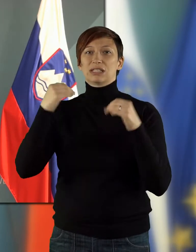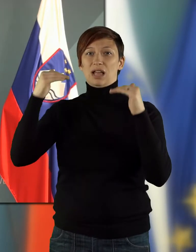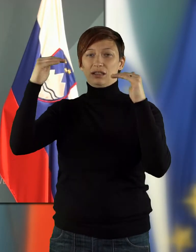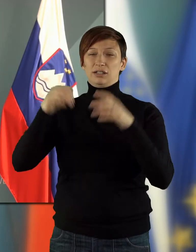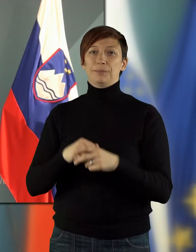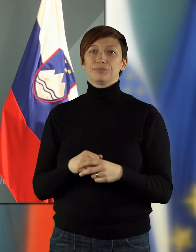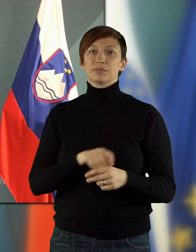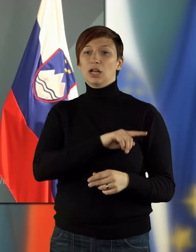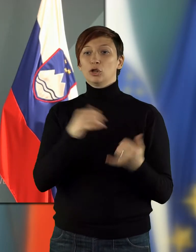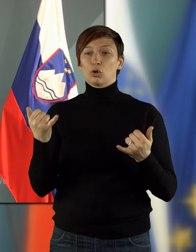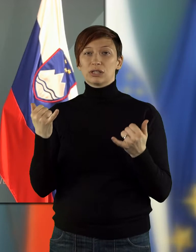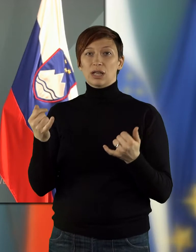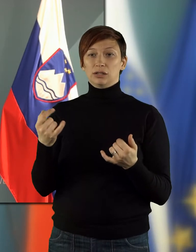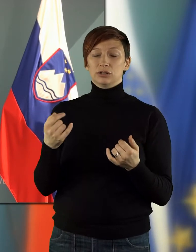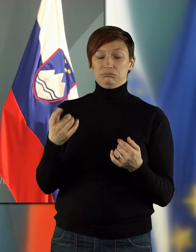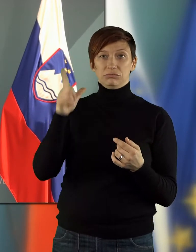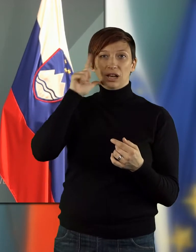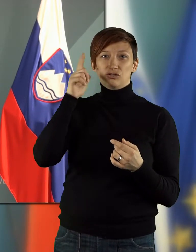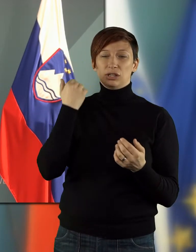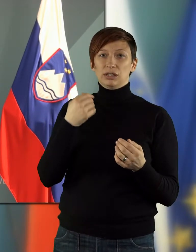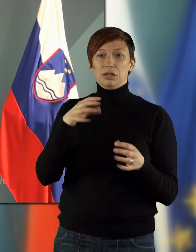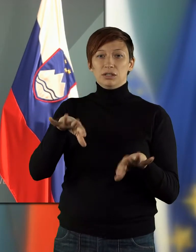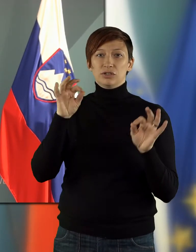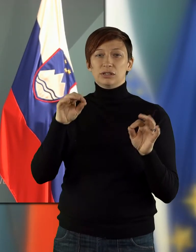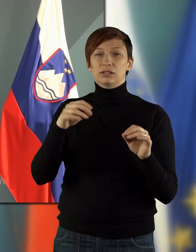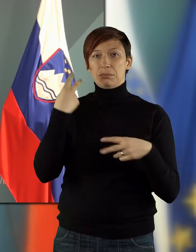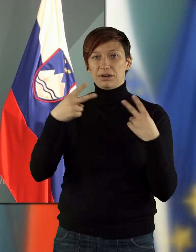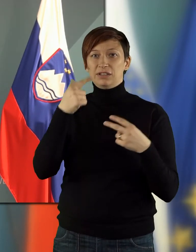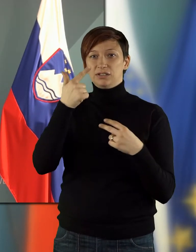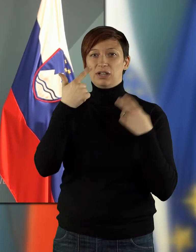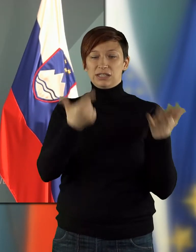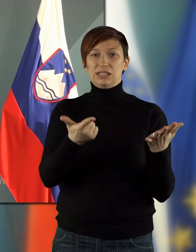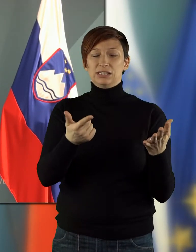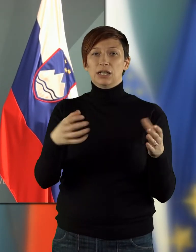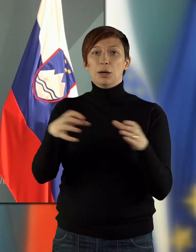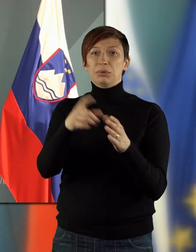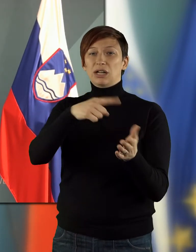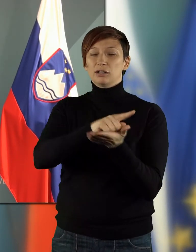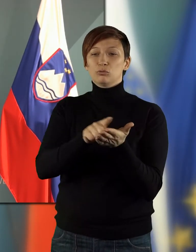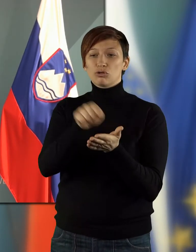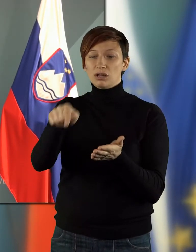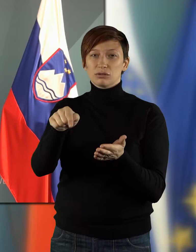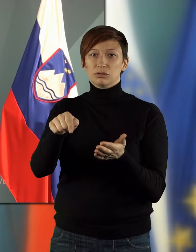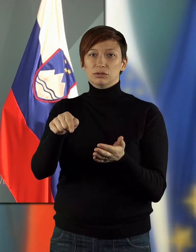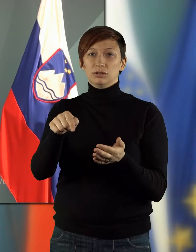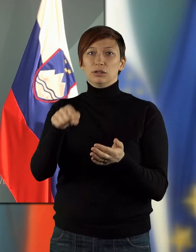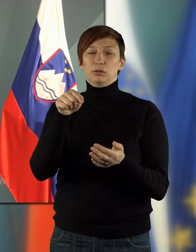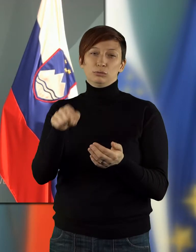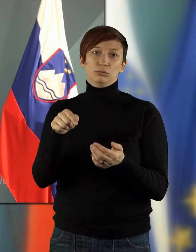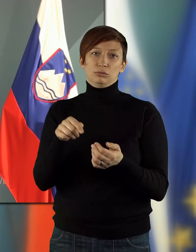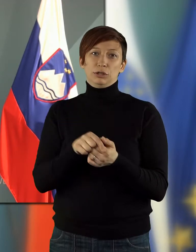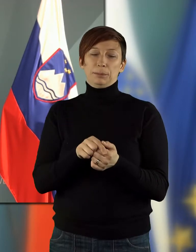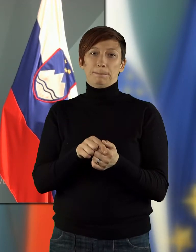standardih. Dosedanji načelnik se je odločil, da se izvede preverjanje 72. brigade prav v tem času